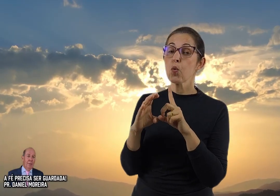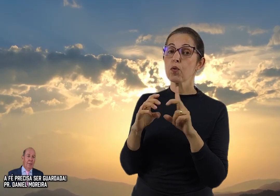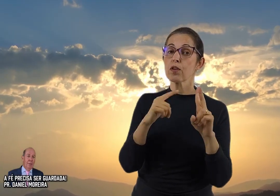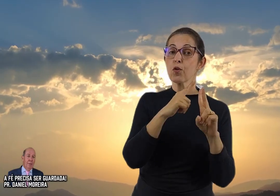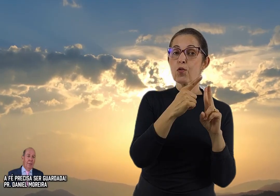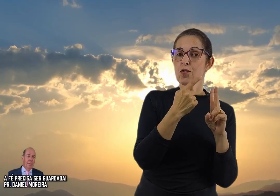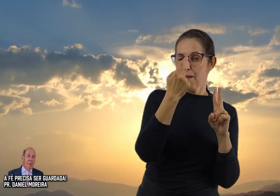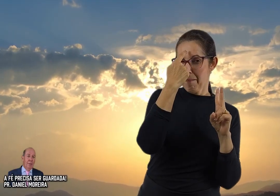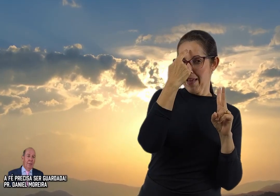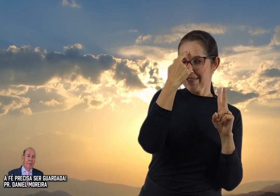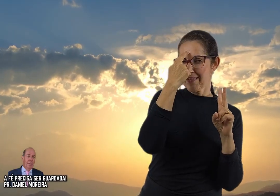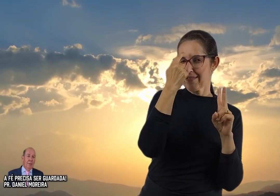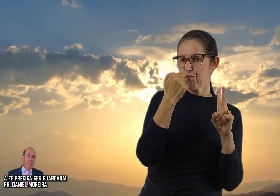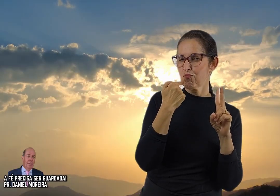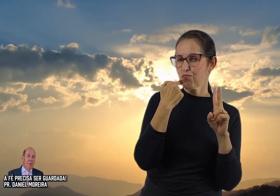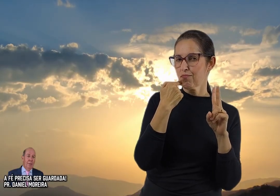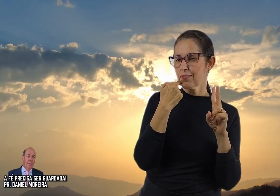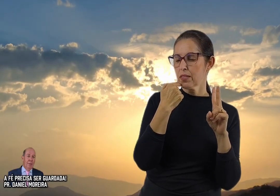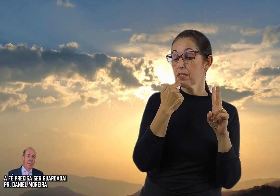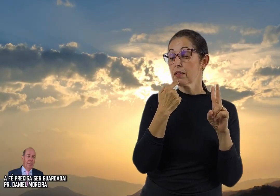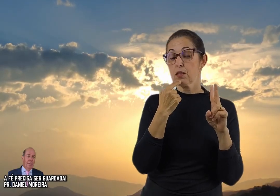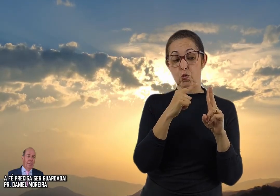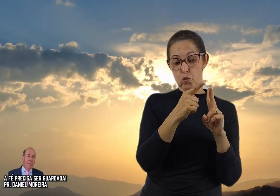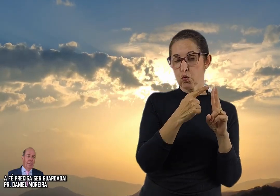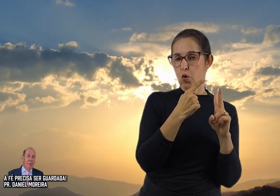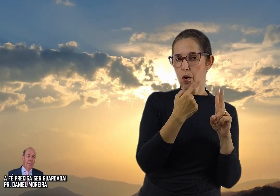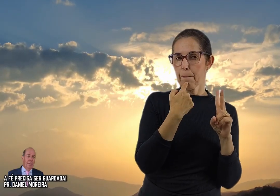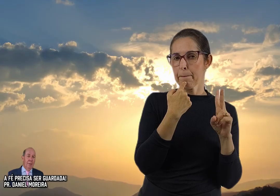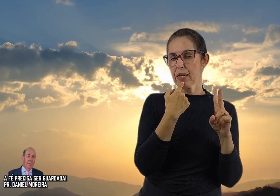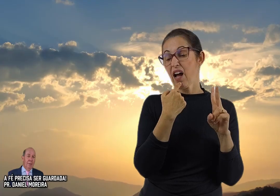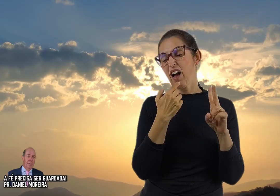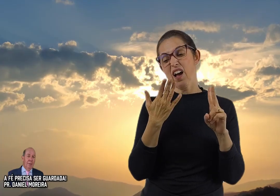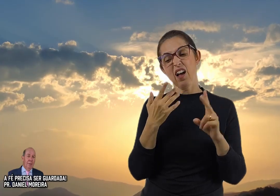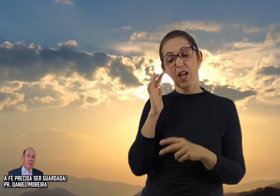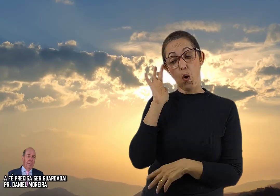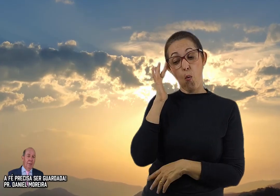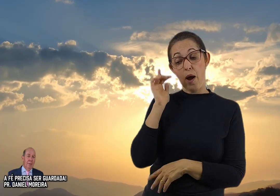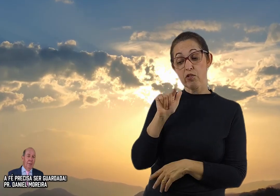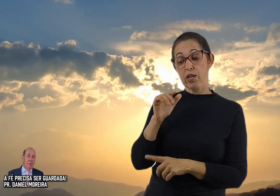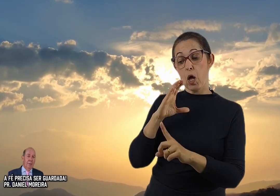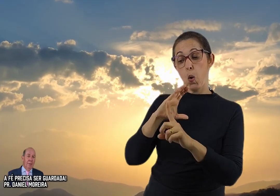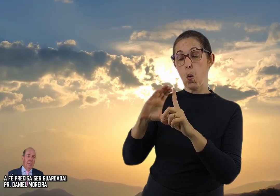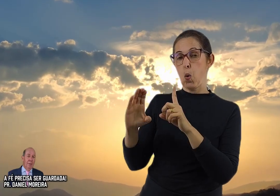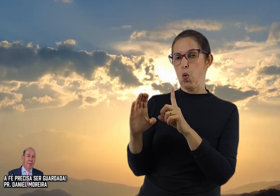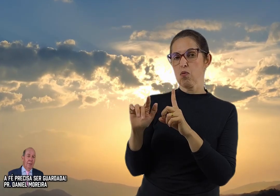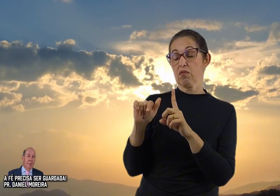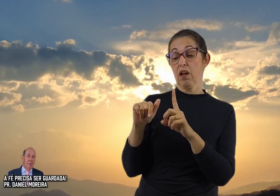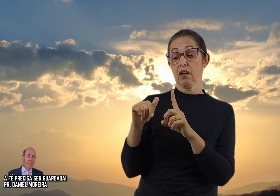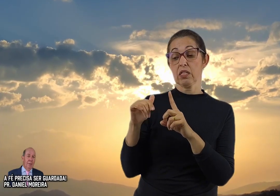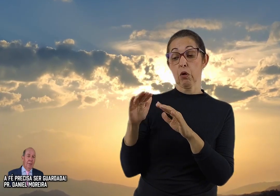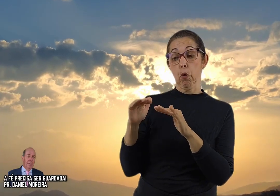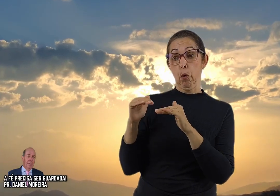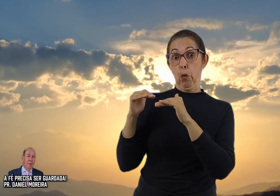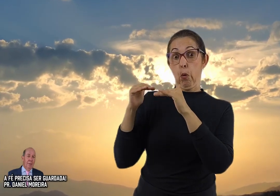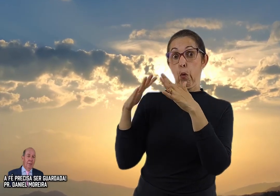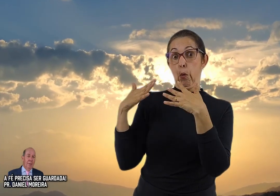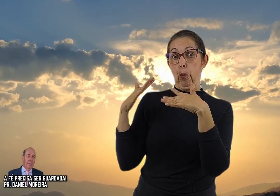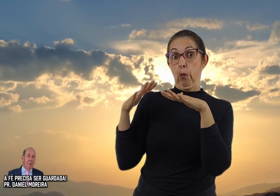eles conjecturaram, entenderam que era um culto assim, ia ser muito sofisticado o culto.